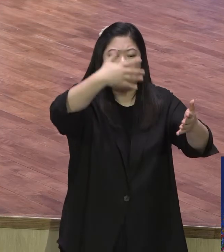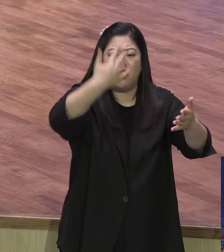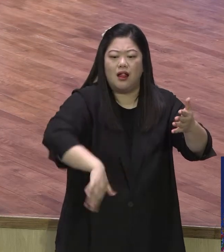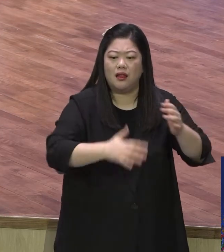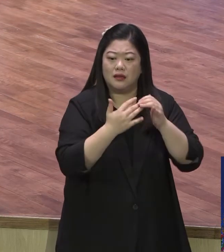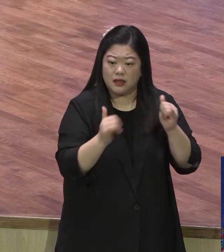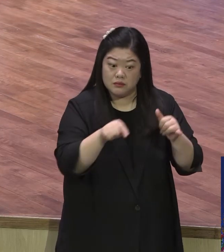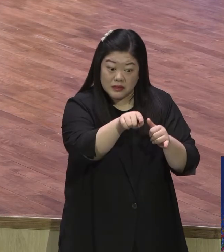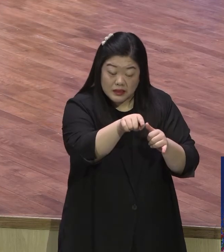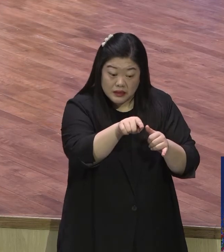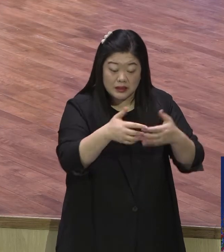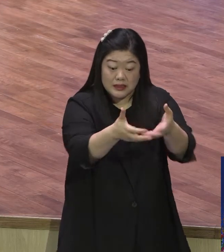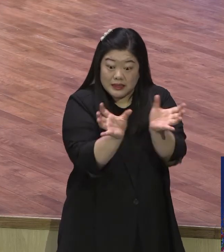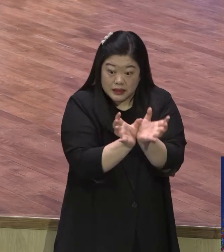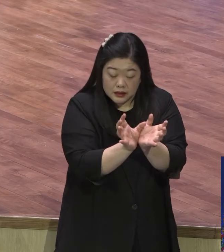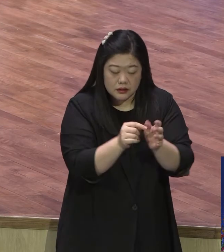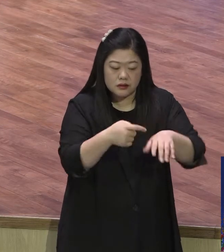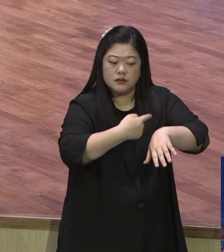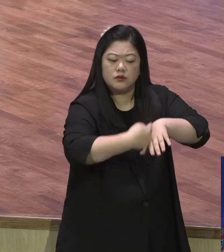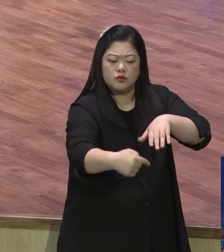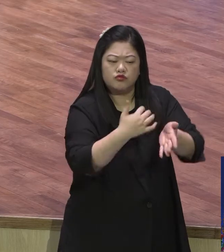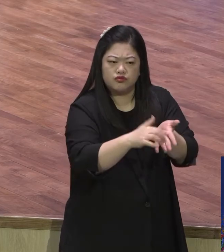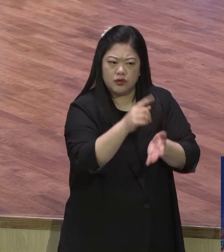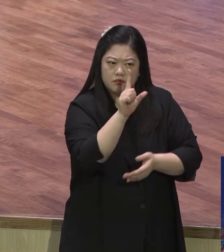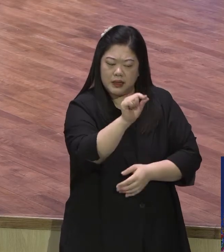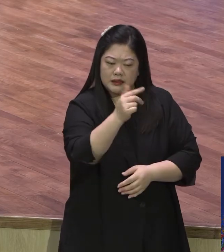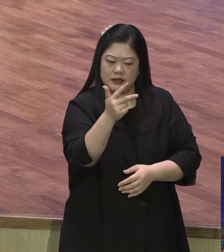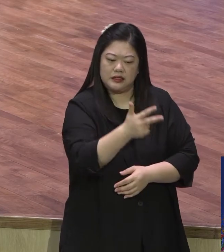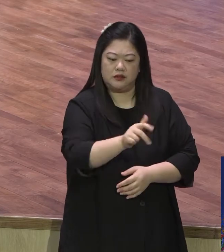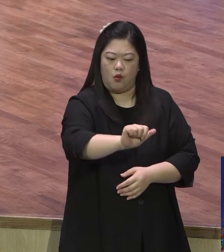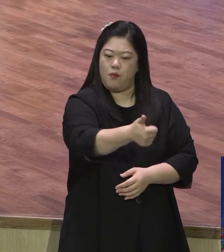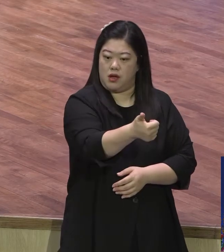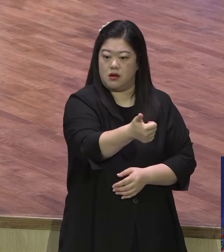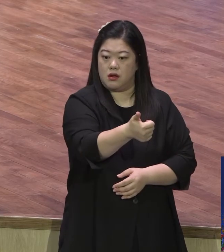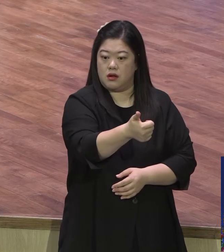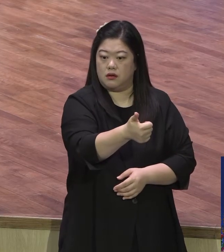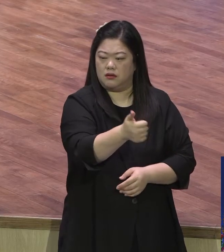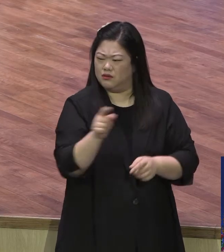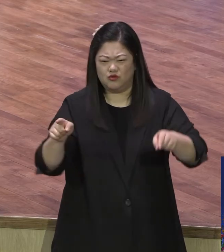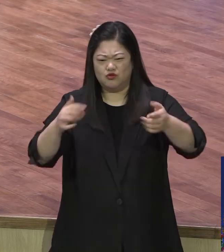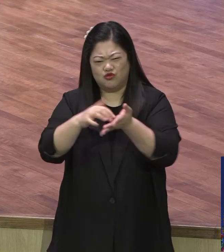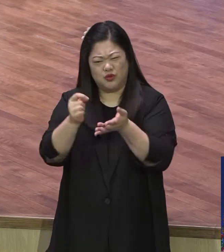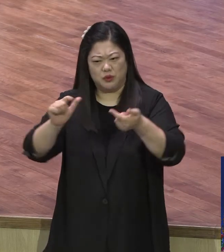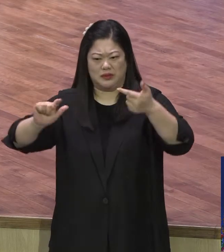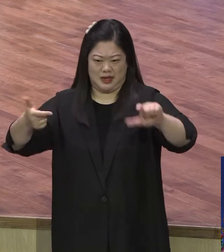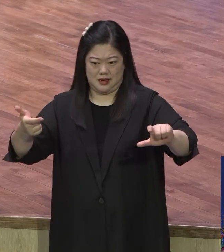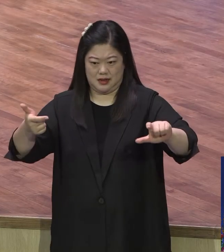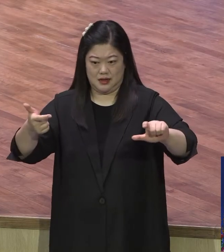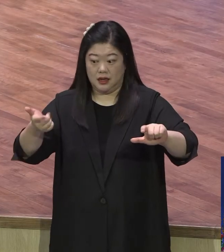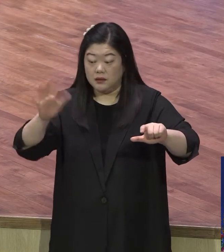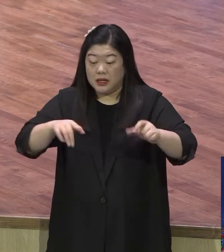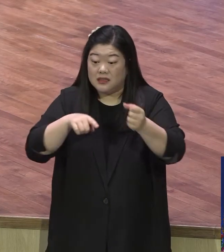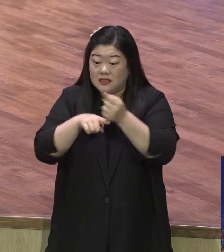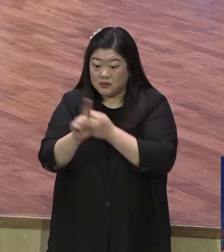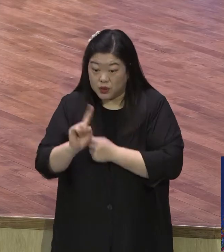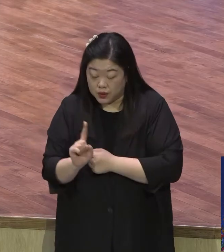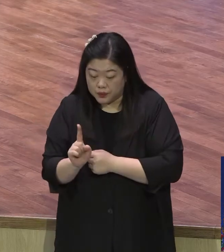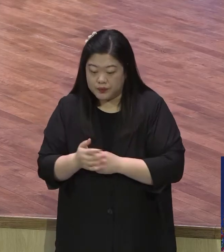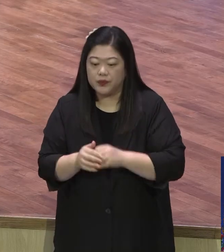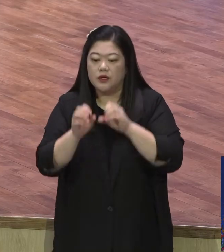,500 종족이 지구촌에 살고 있다. 그렇게 말합니다. 이 가운데 우리가 관심 가지할 성교의 빈곳은